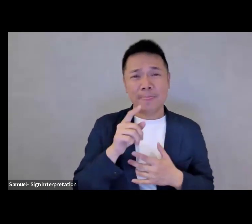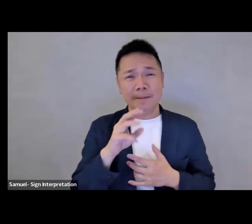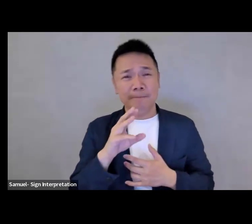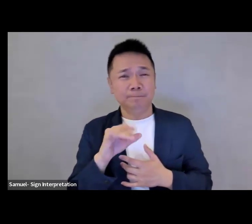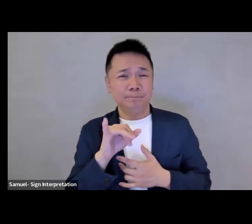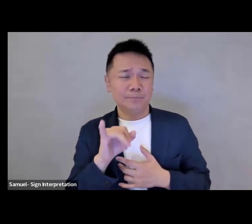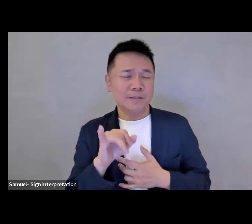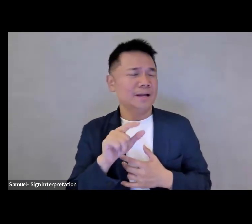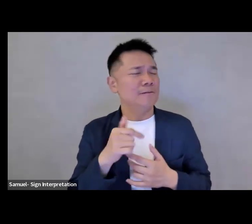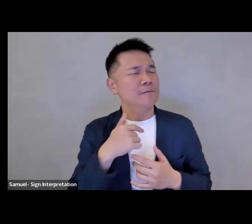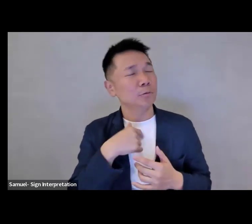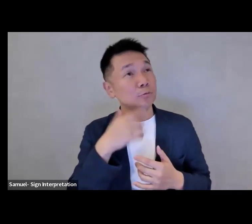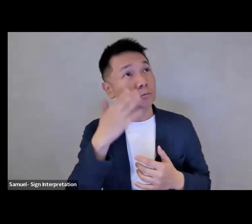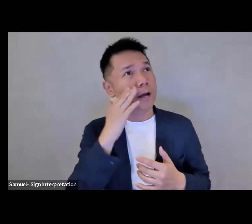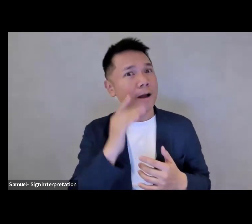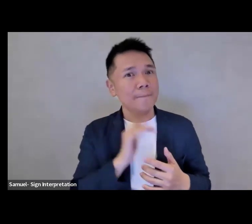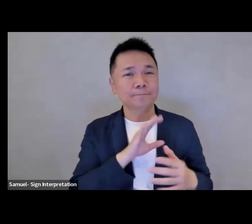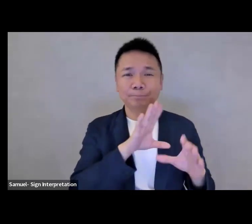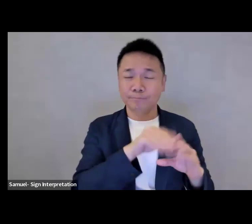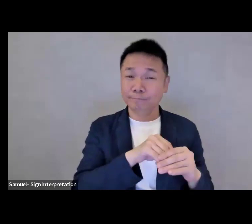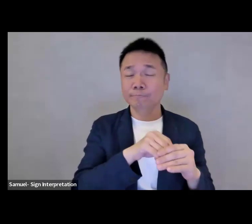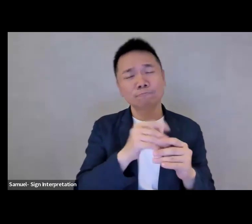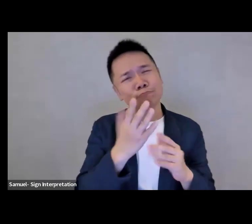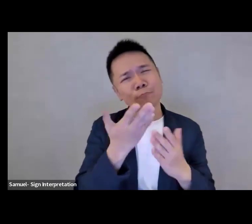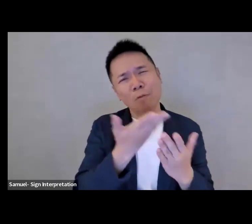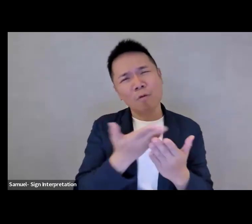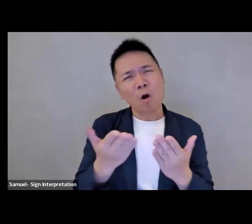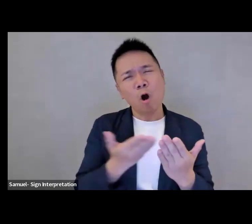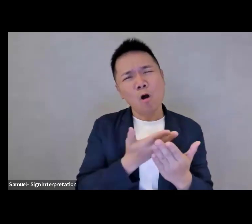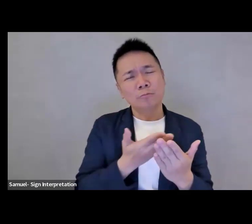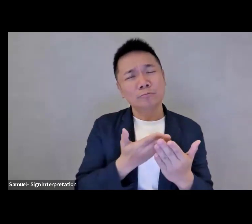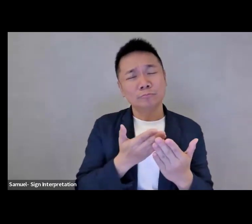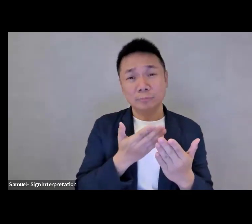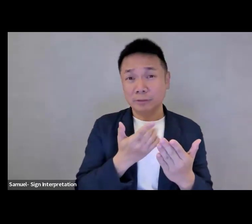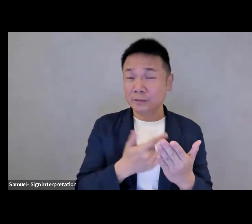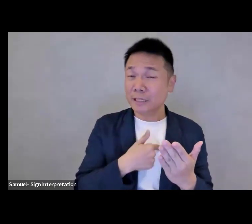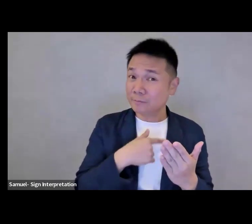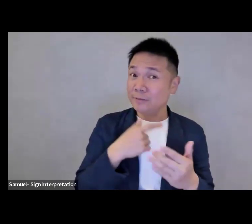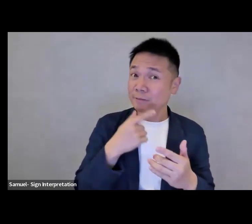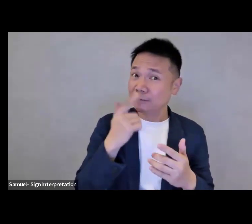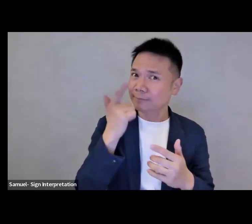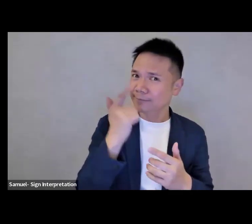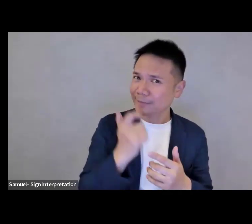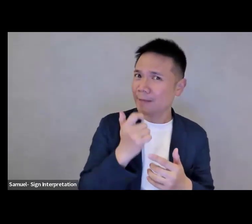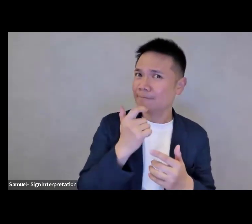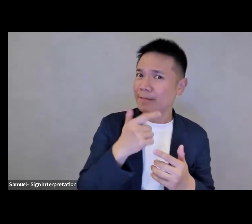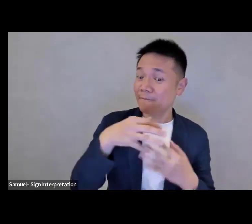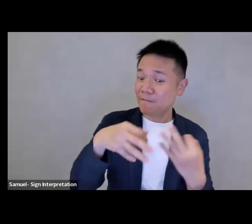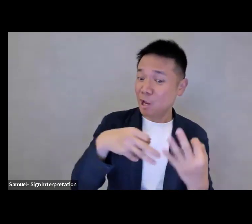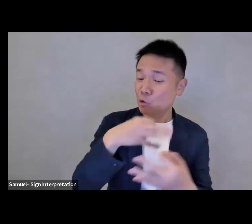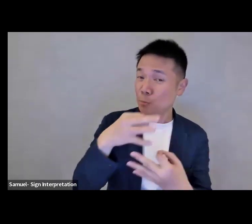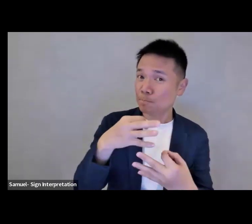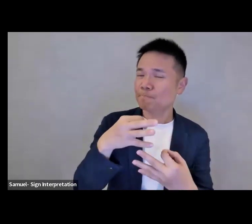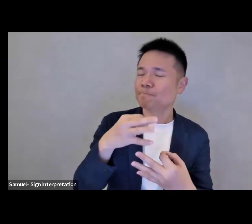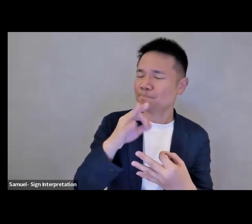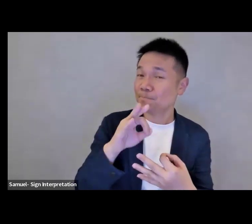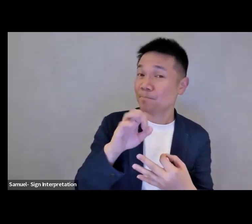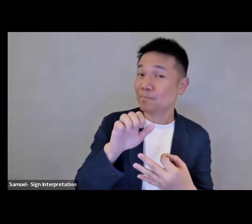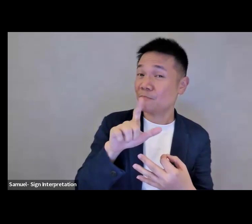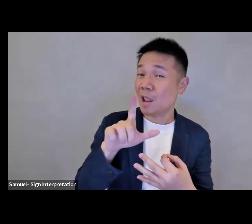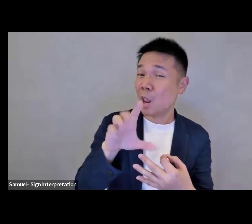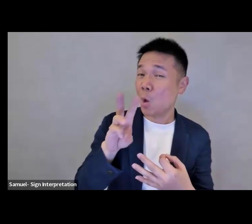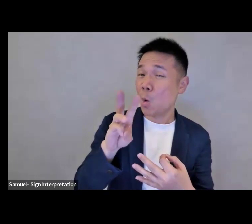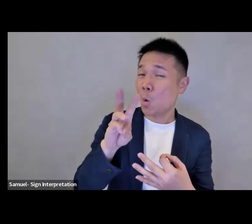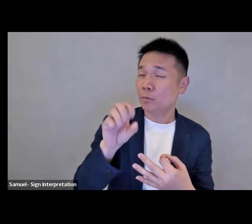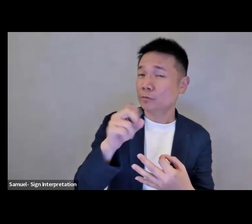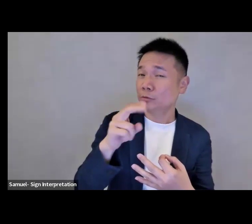告诉我们如何来去一起来去做这个活动，并且呢，他一直都持续的在支持我们，